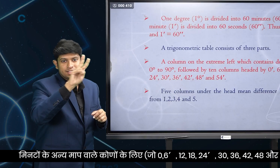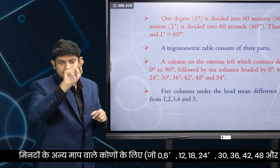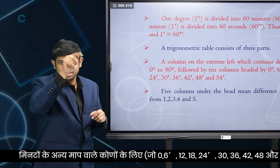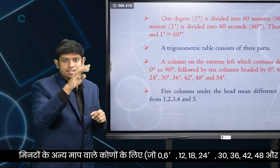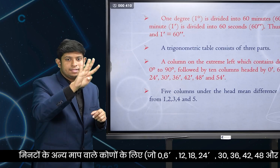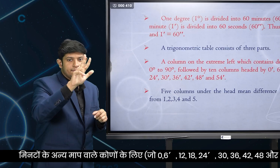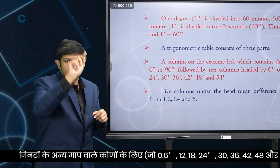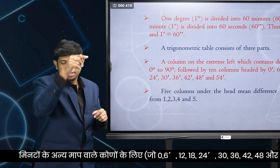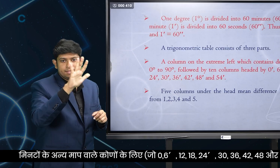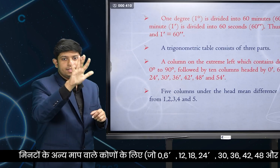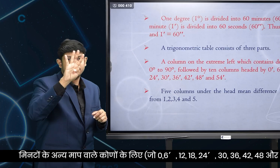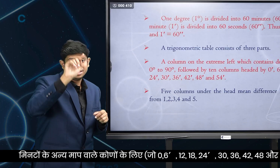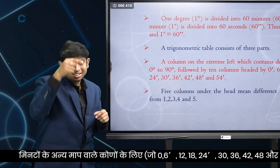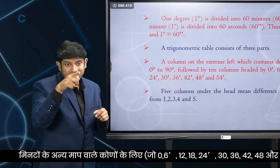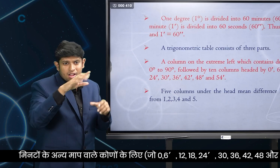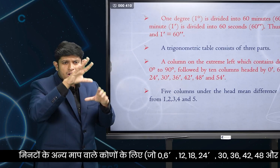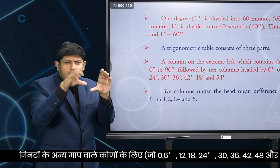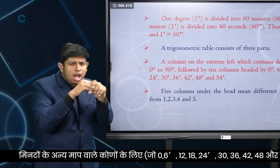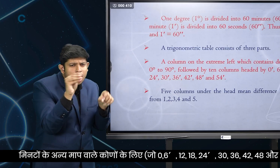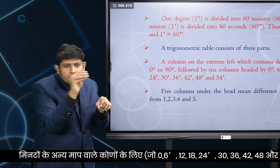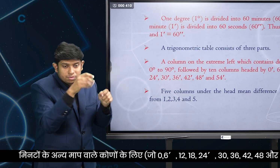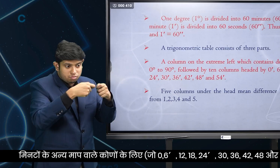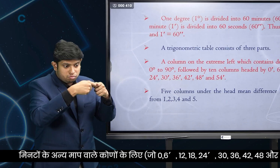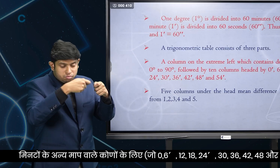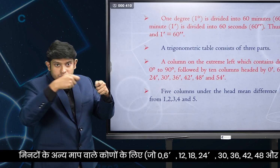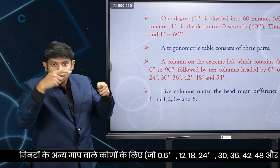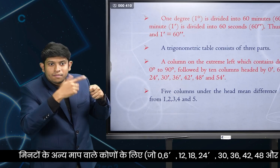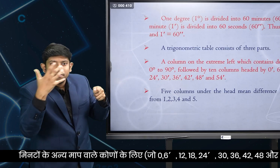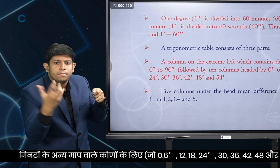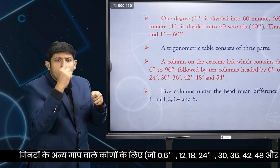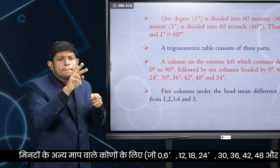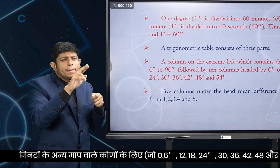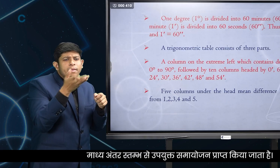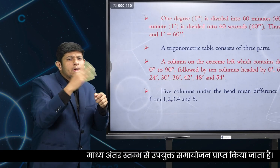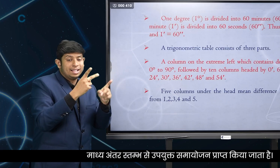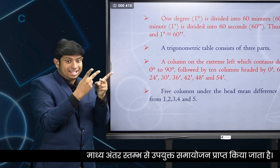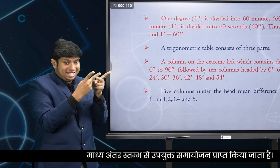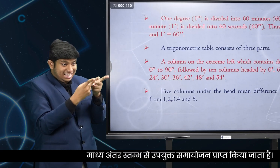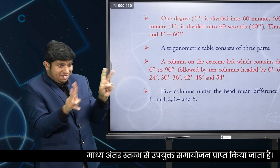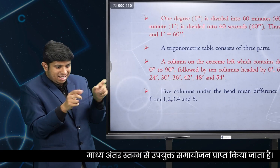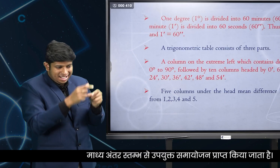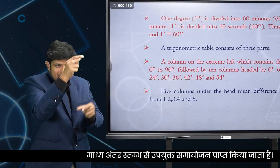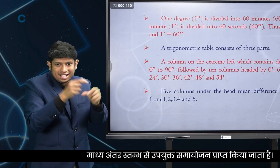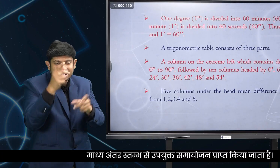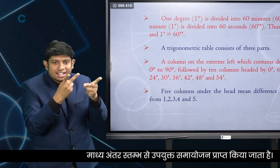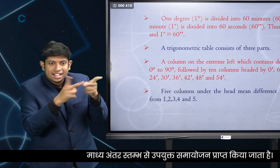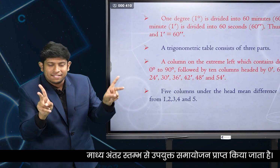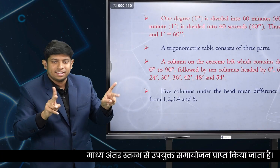मिनट, 48 मिनट और 54 मिनट के अलावा है। माध्य अंतर स्तंभ से